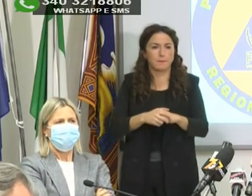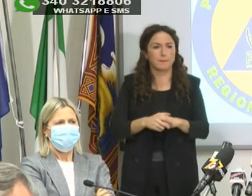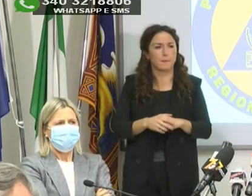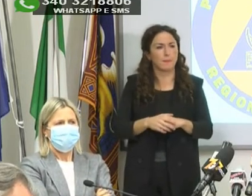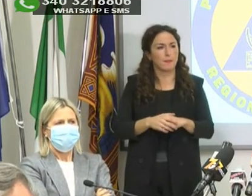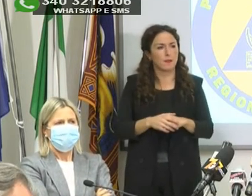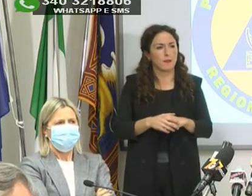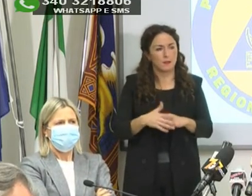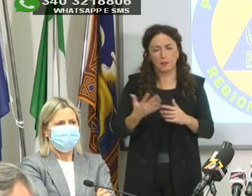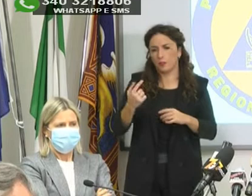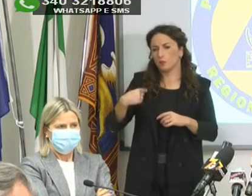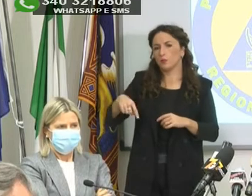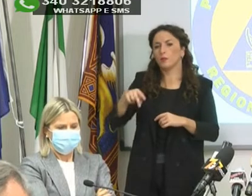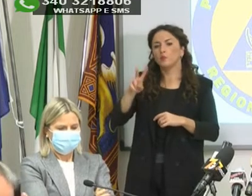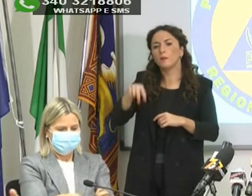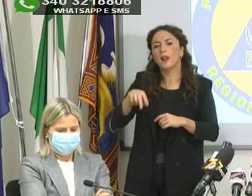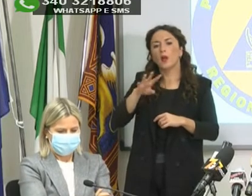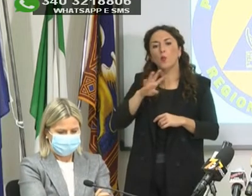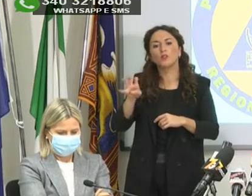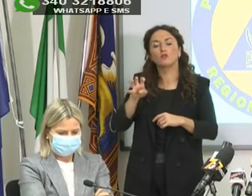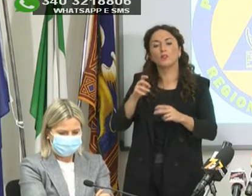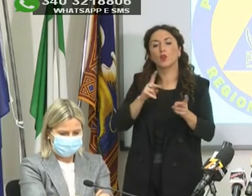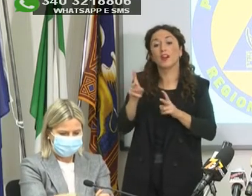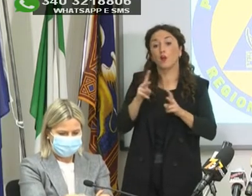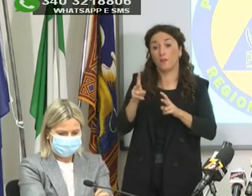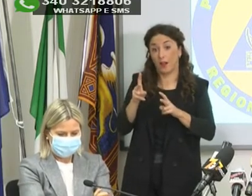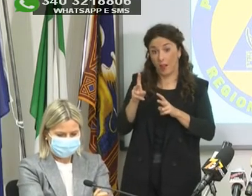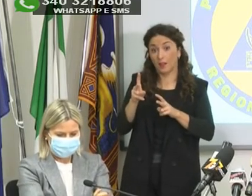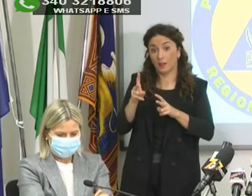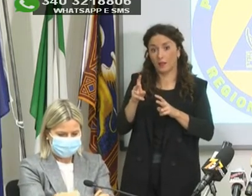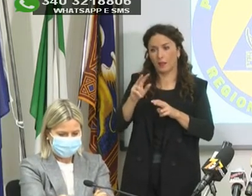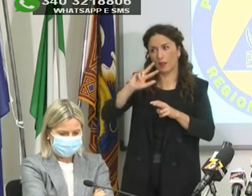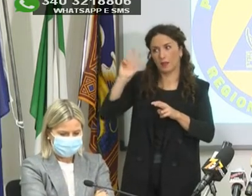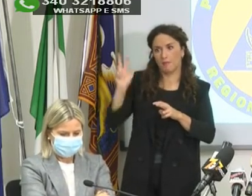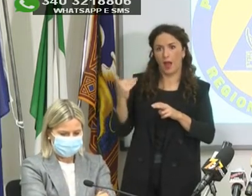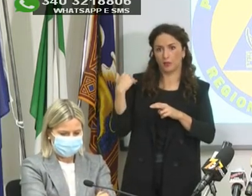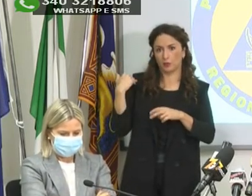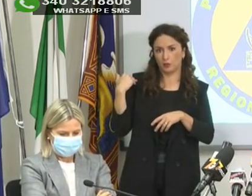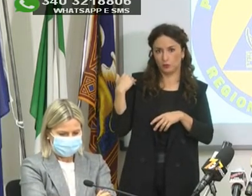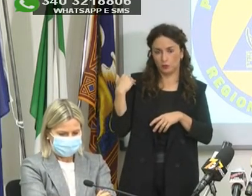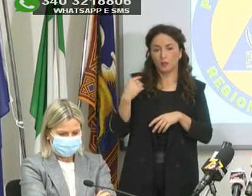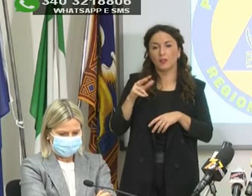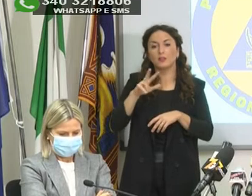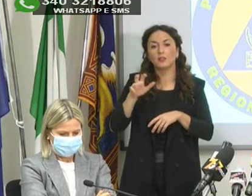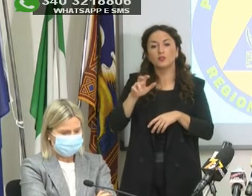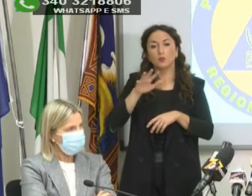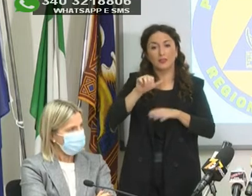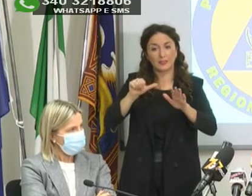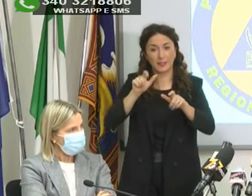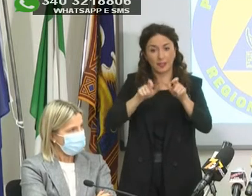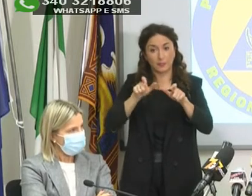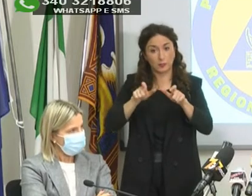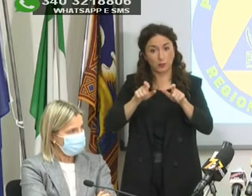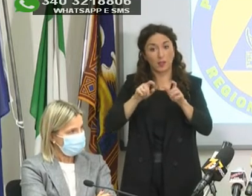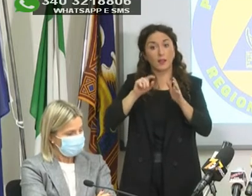vado a memoria magari. Noi abbiamo avuto 2.400 ricoverati contemporaneamente a marzo, sì. E avevamo 356 persone in